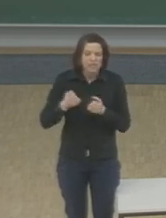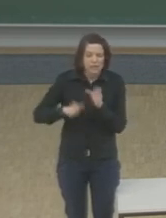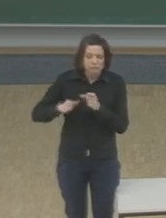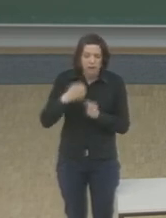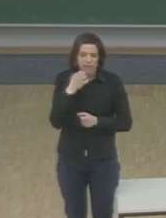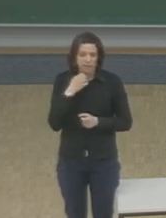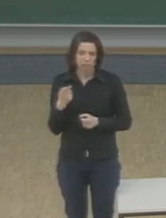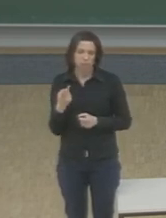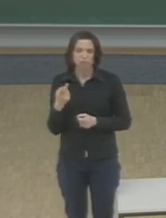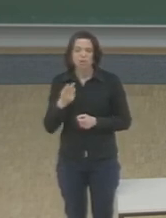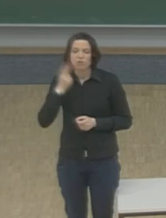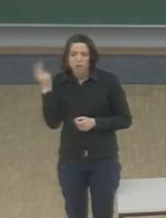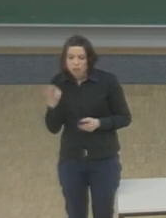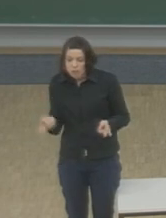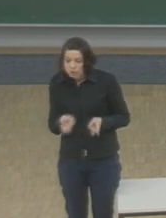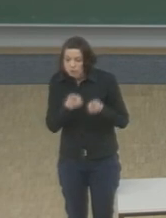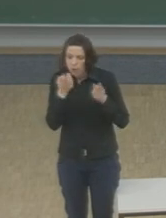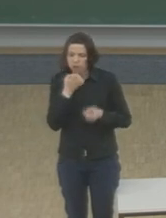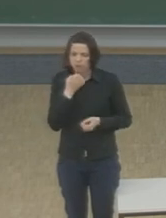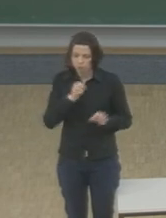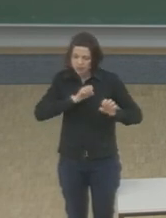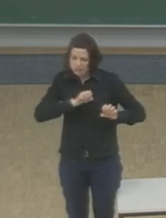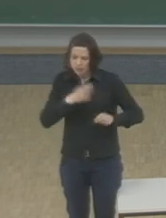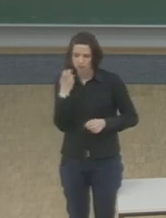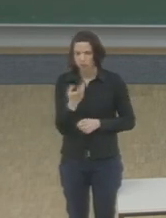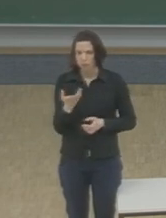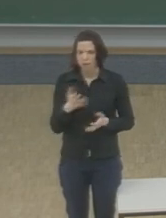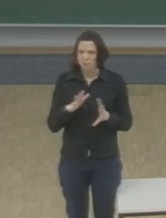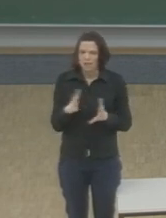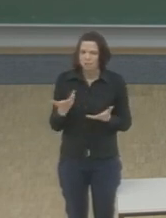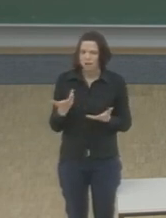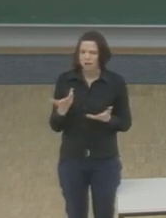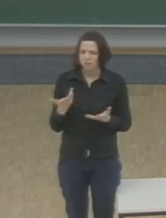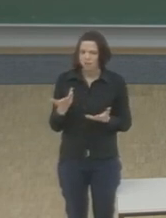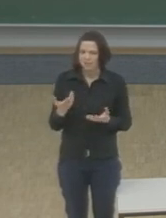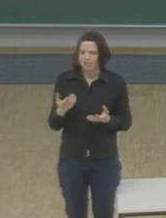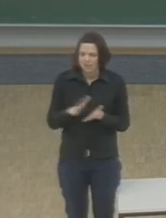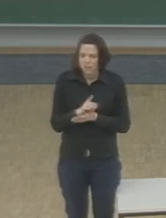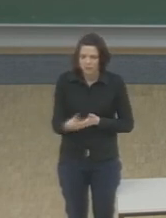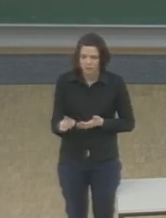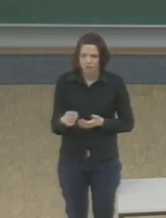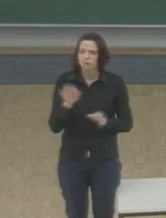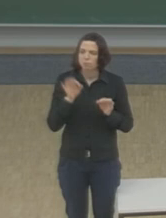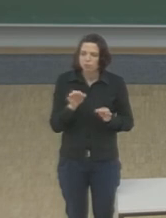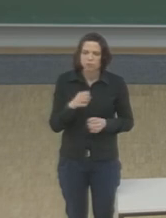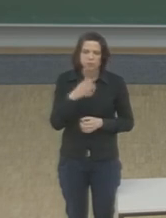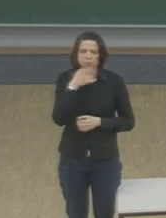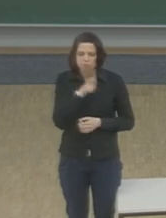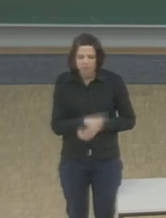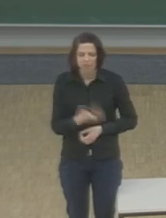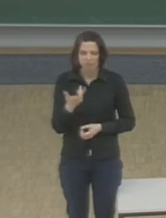wollenden Verständlichkeitsförderung die manchmal eben einfach schwierigen begrifflichen Grundlagen